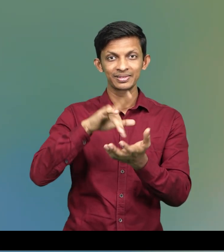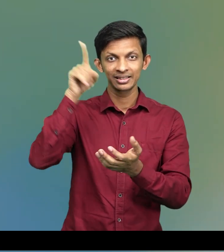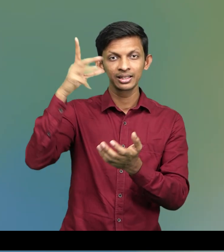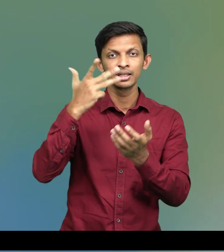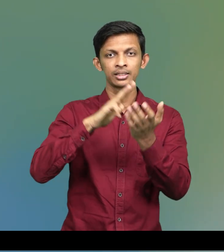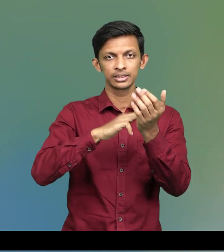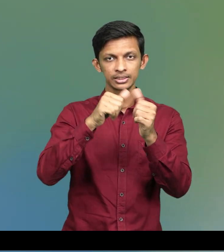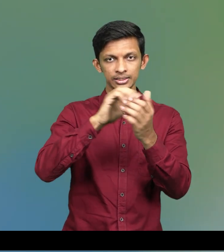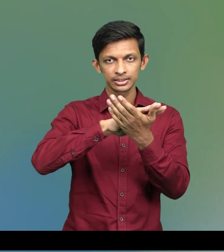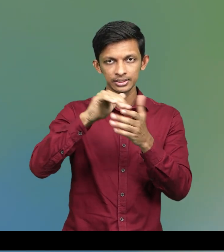మహానంది